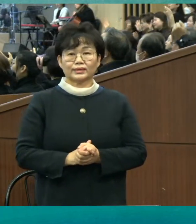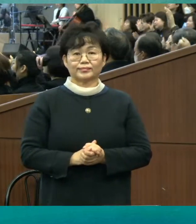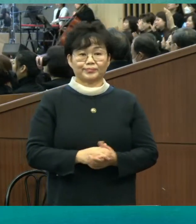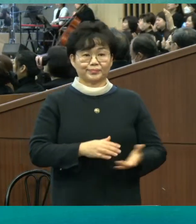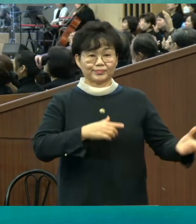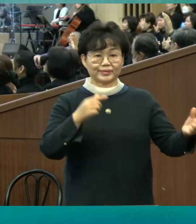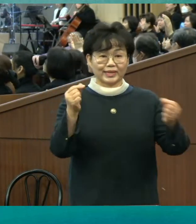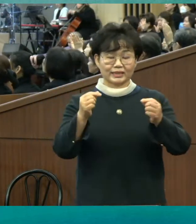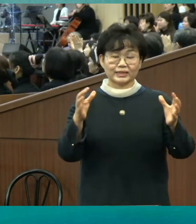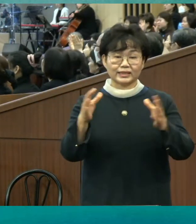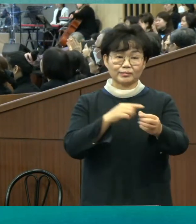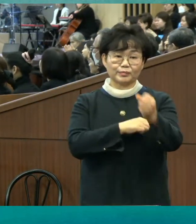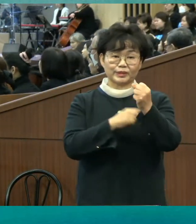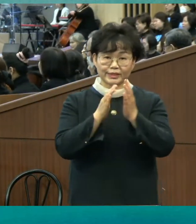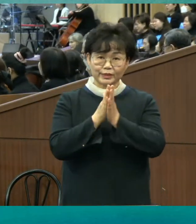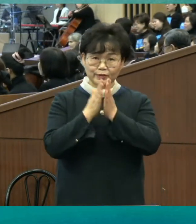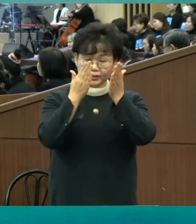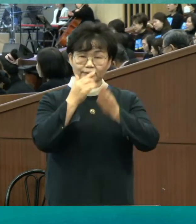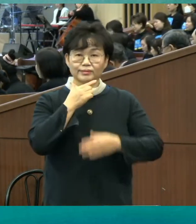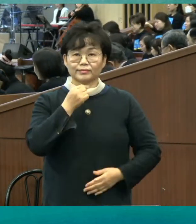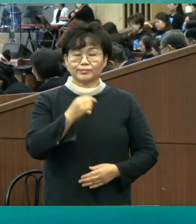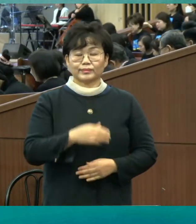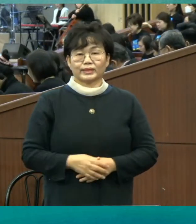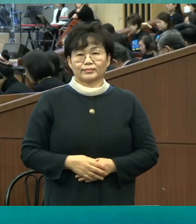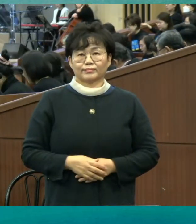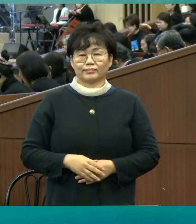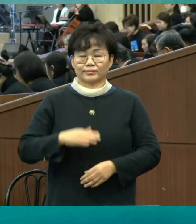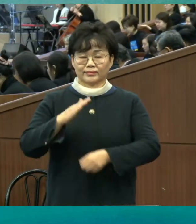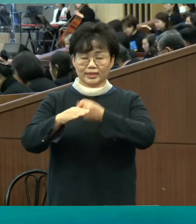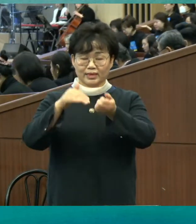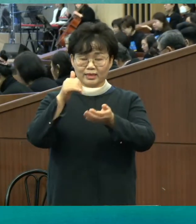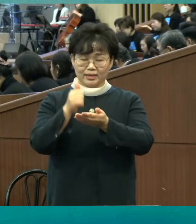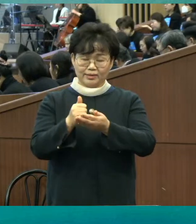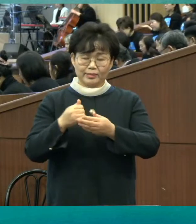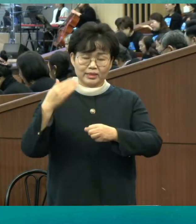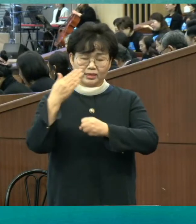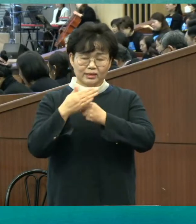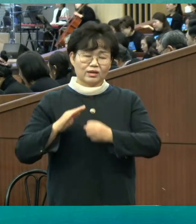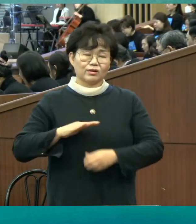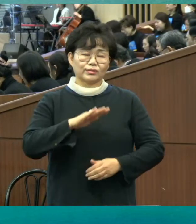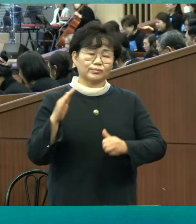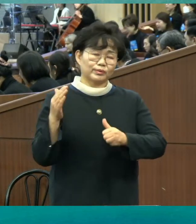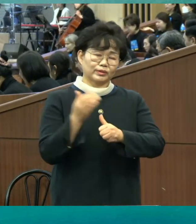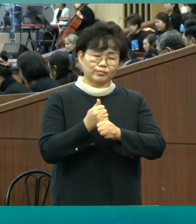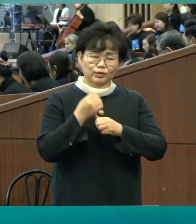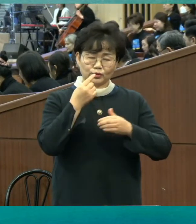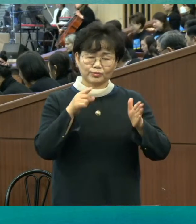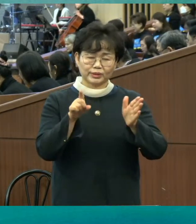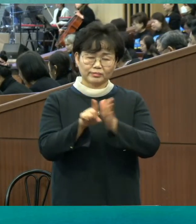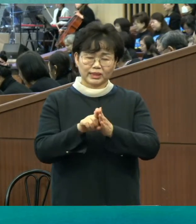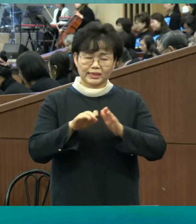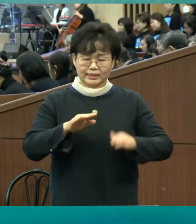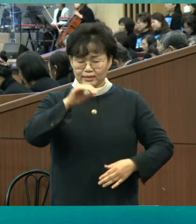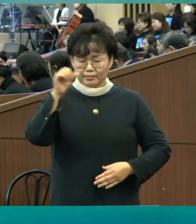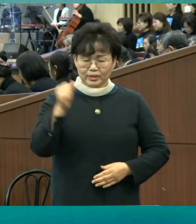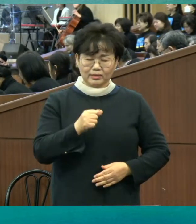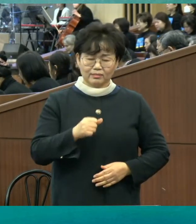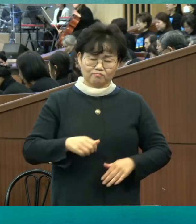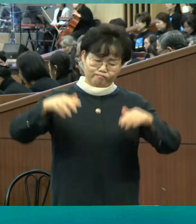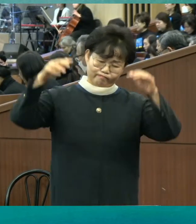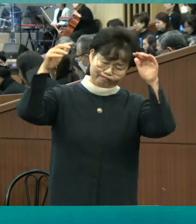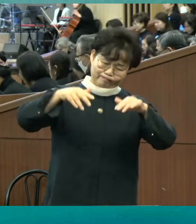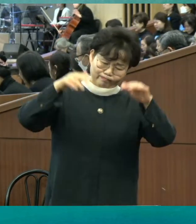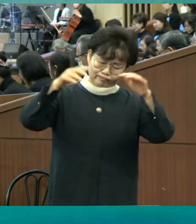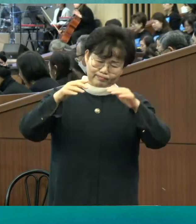같이 함께 하시면서 기도하겠습니다. 하나님, 오늘도 하나님의 은혜가 우리를 붙잡고 계시는 줄 믿습니다. 이 새벽 폭포수와 같은 은혜를 우리